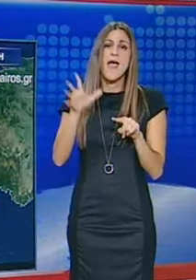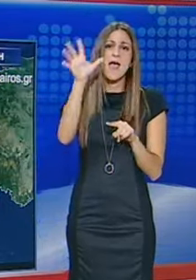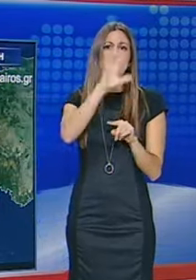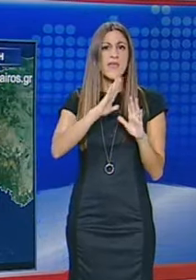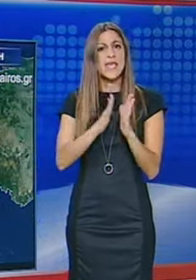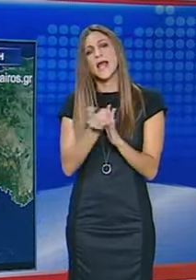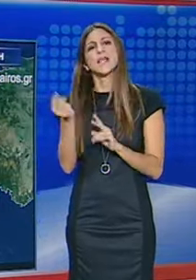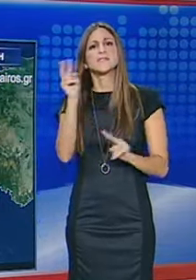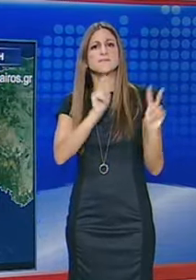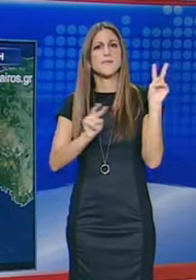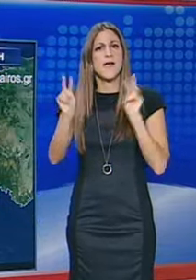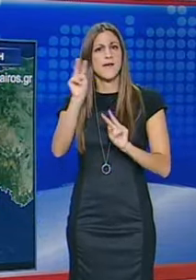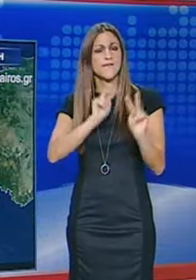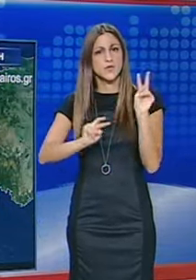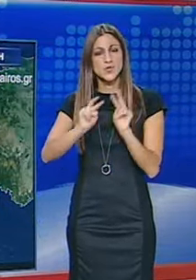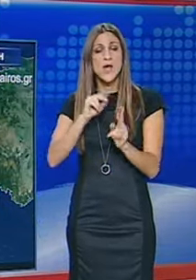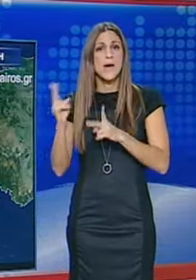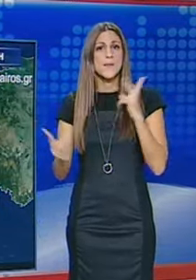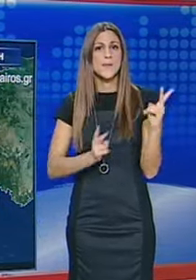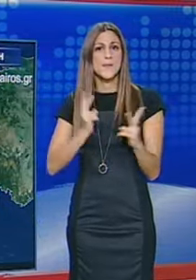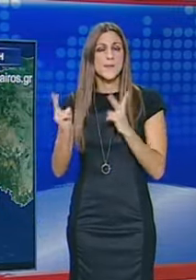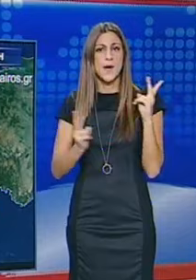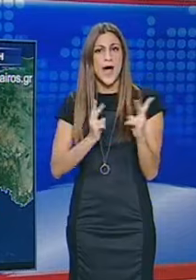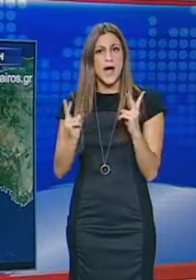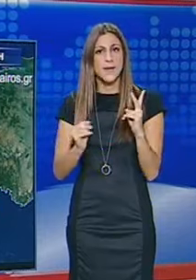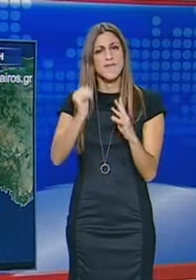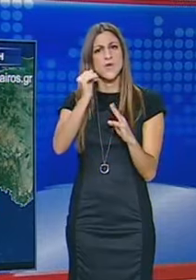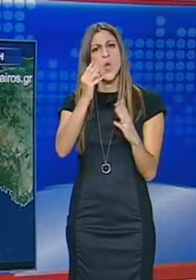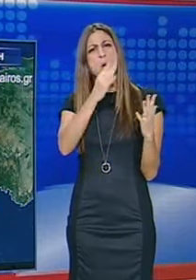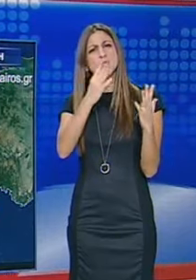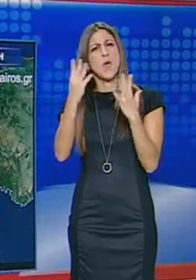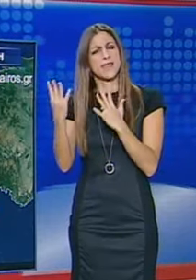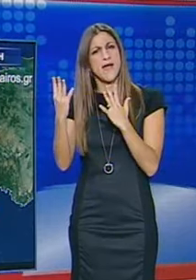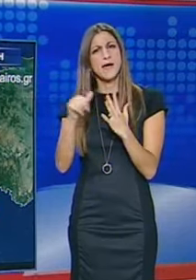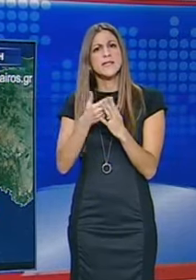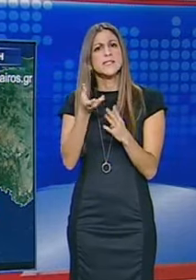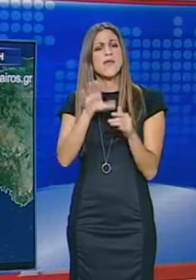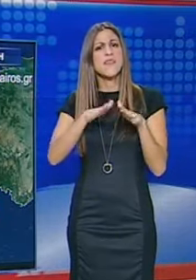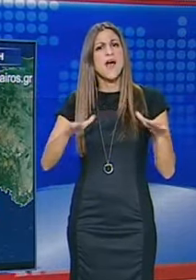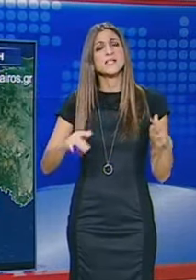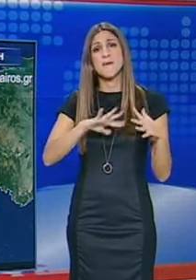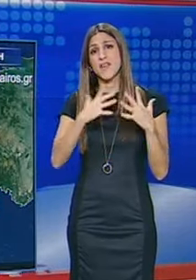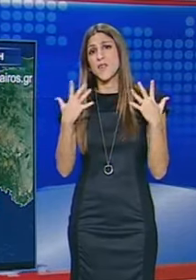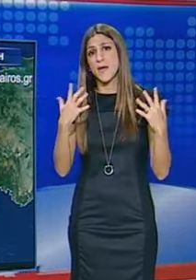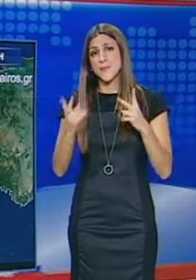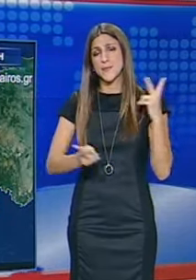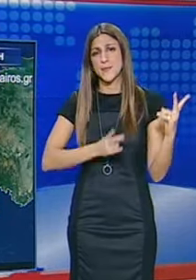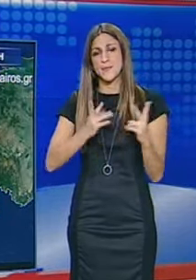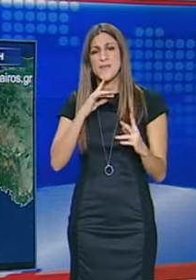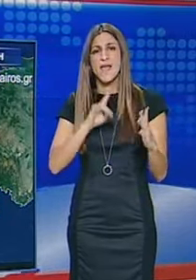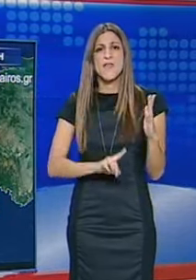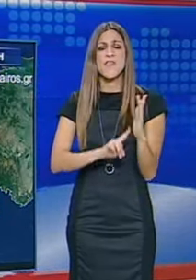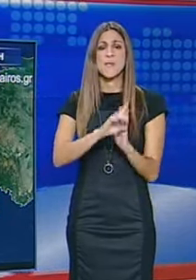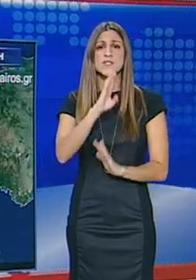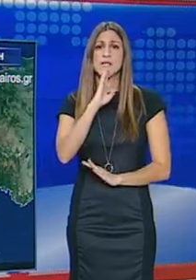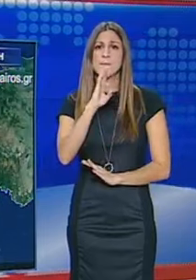νεφώσεις πρόσκεινται άνεμοι θα πνέουν βορειοδυτική 8 με 9 και πιθανώς στα νότια πελάγη τοπικά 10 μποφόρ η θερμοκρασία θα